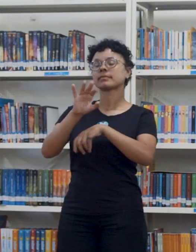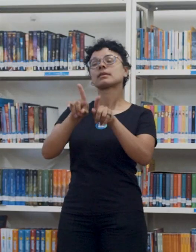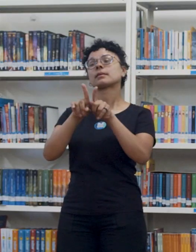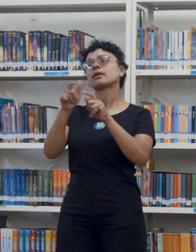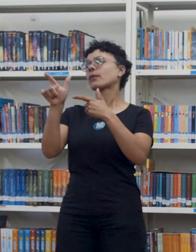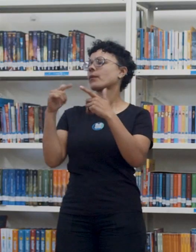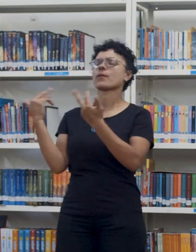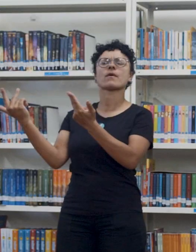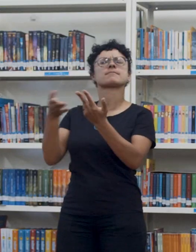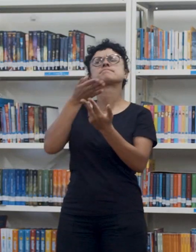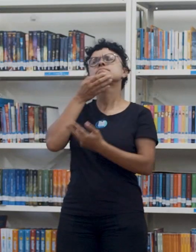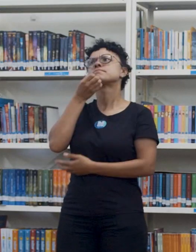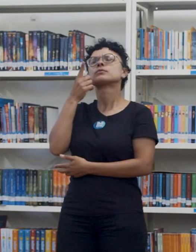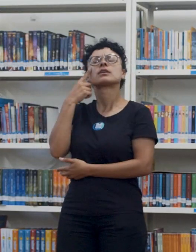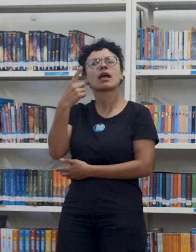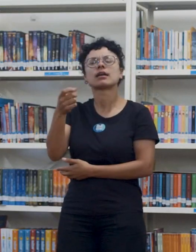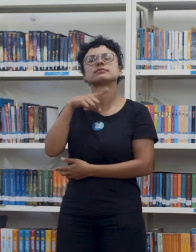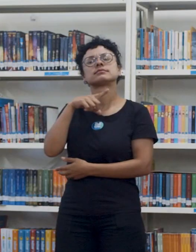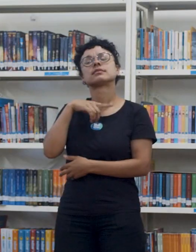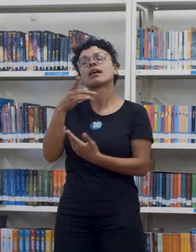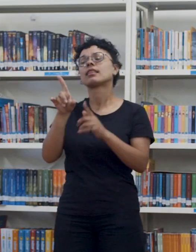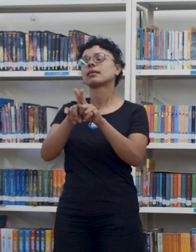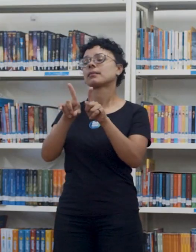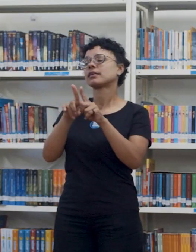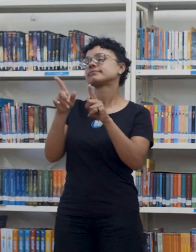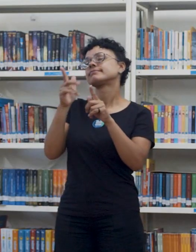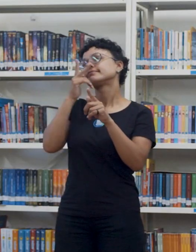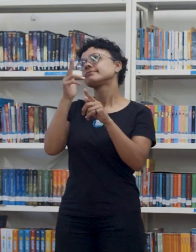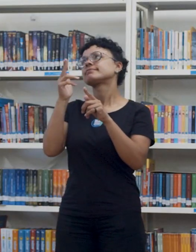interessantes quanto esses que a gente ouviu e que têm